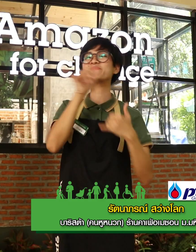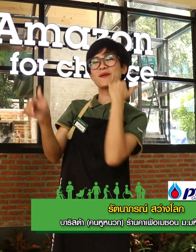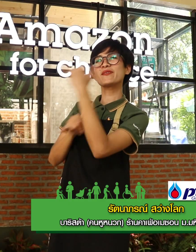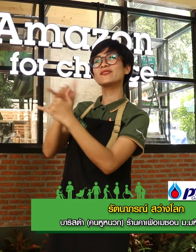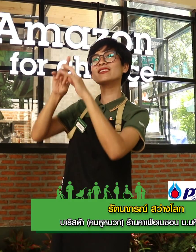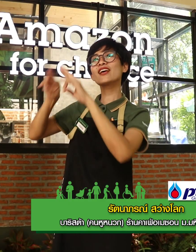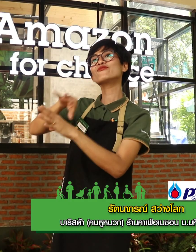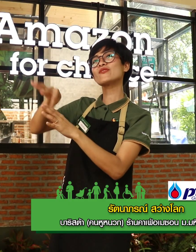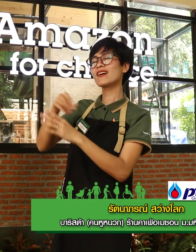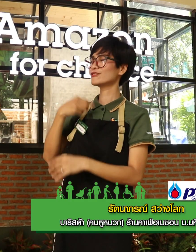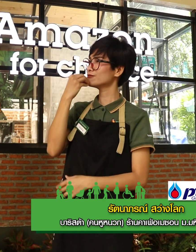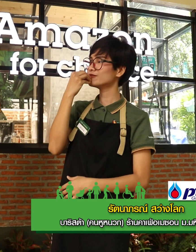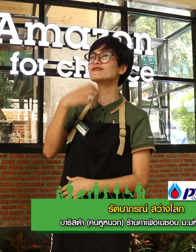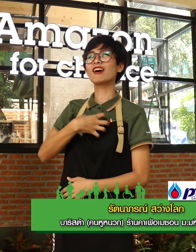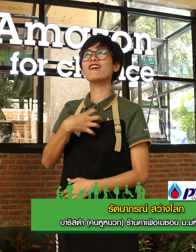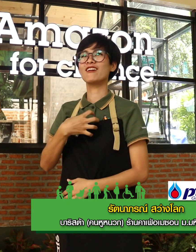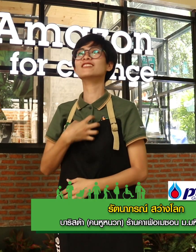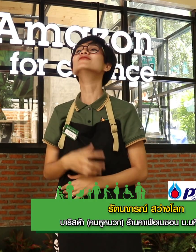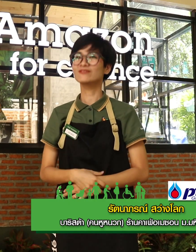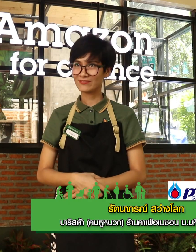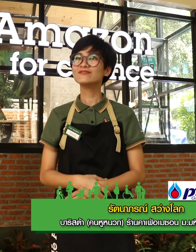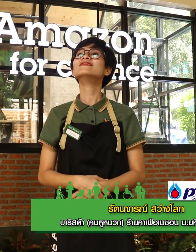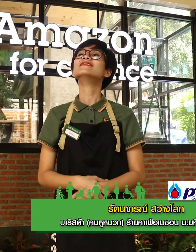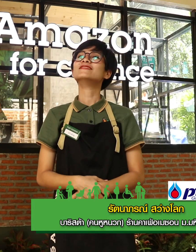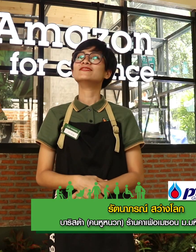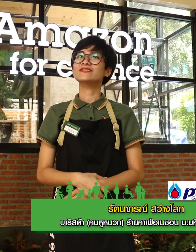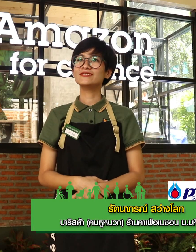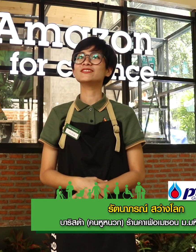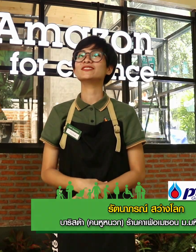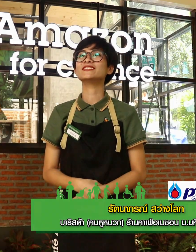ะได้ไปลองชิมกาแฟร้านอเมซอนอยู่ก็อยากให้ทุกคนได้เข้ามาที่นี่ค่ะ